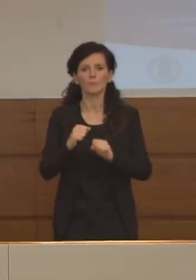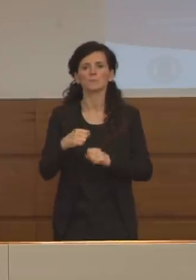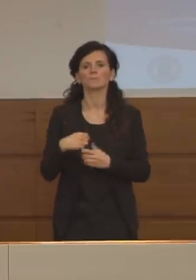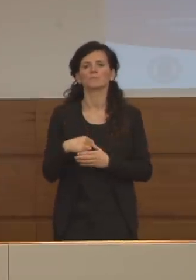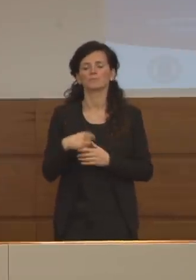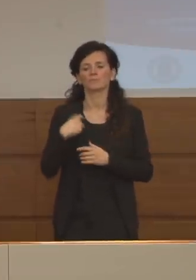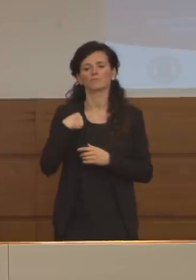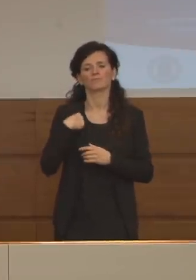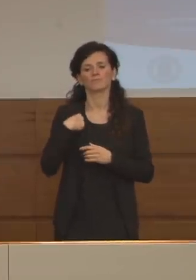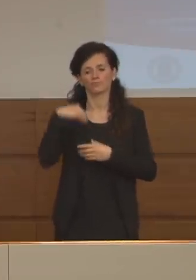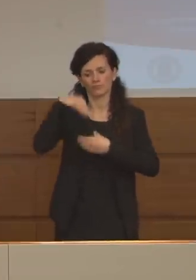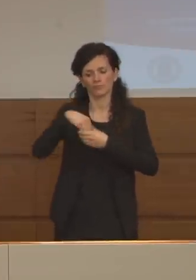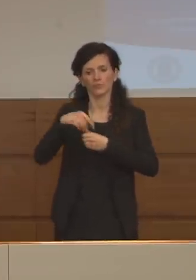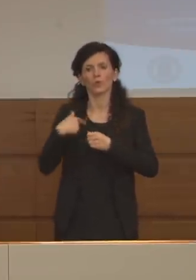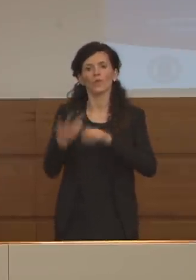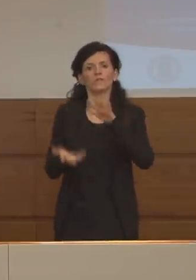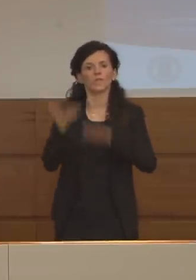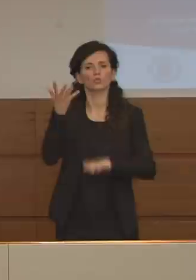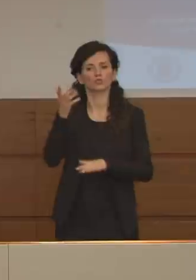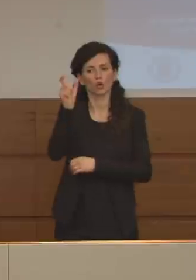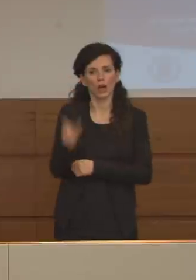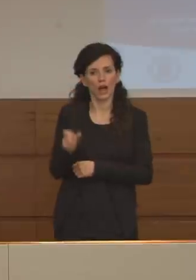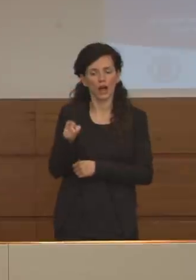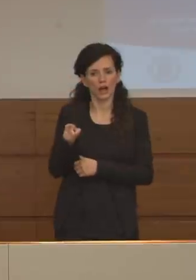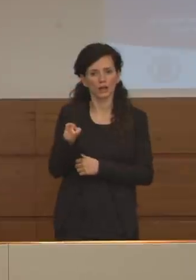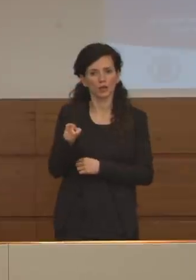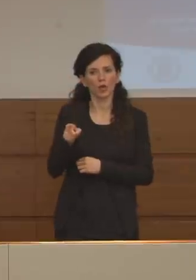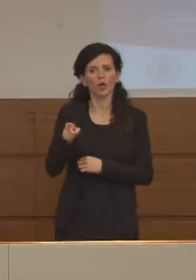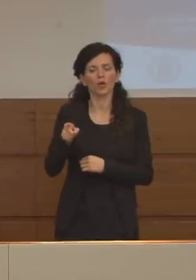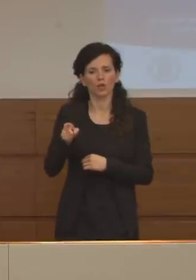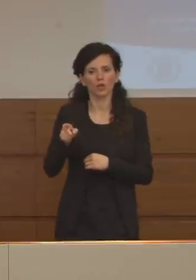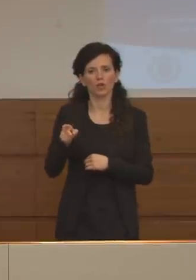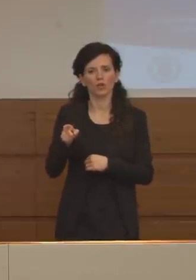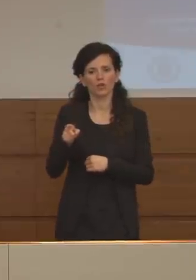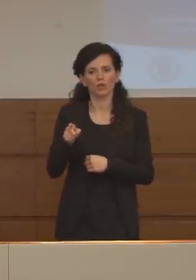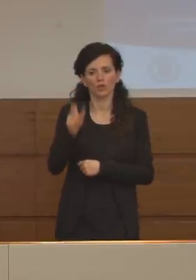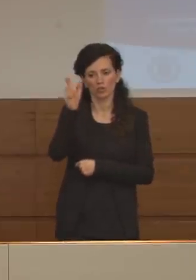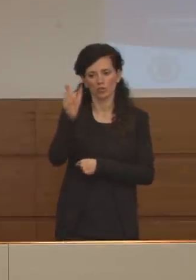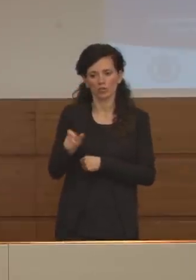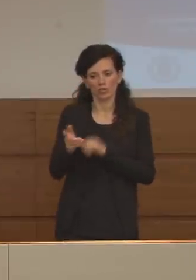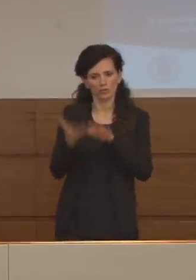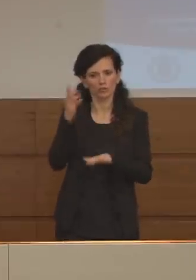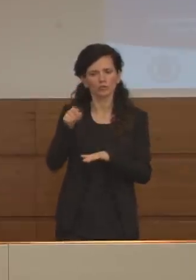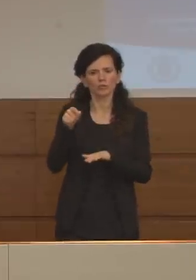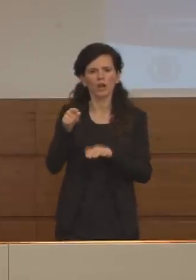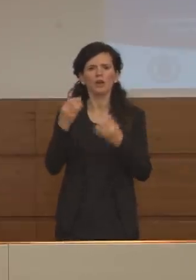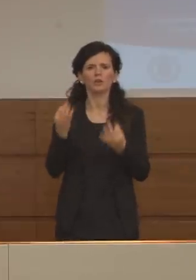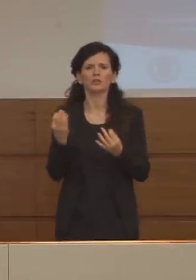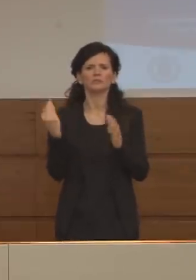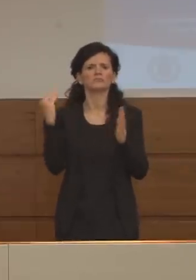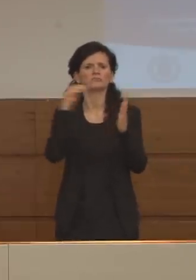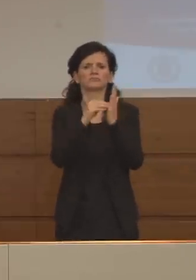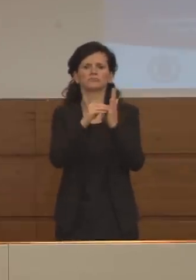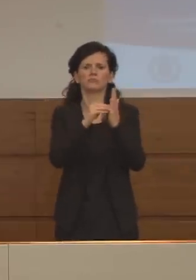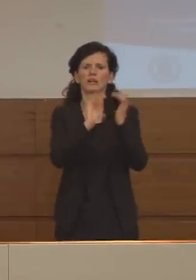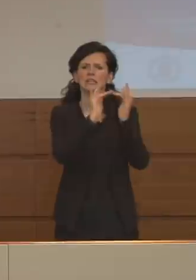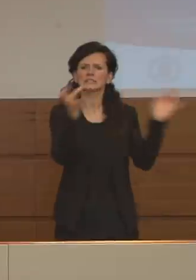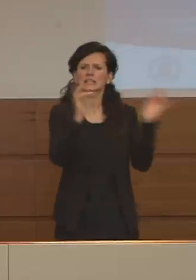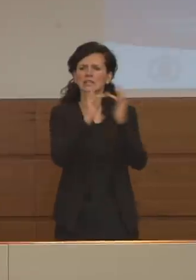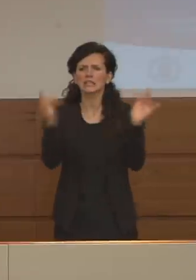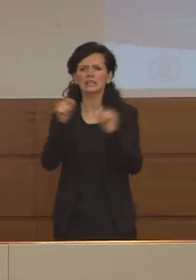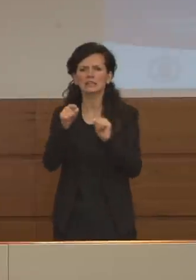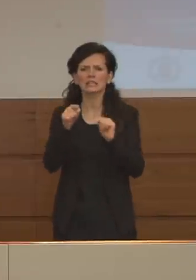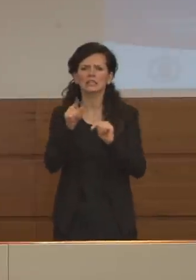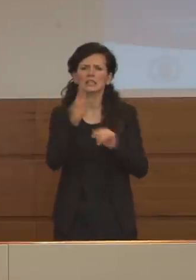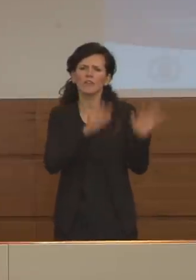è stato buttato in pasto a taluni city e organi informazioni